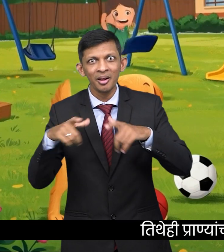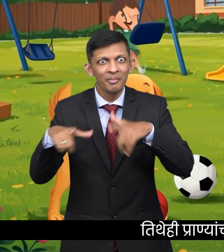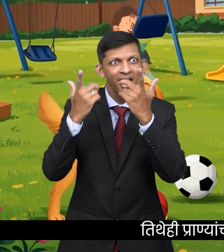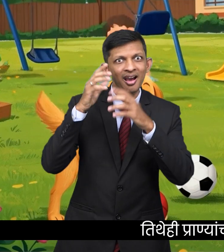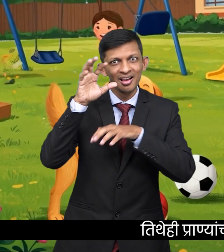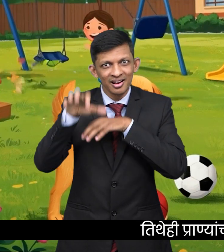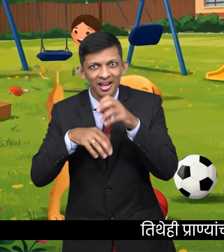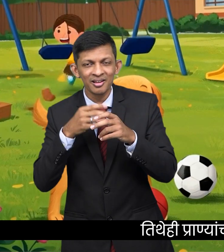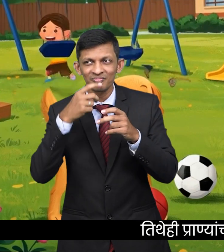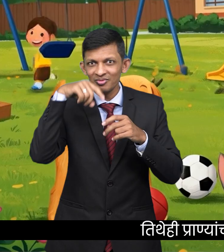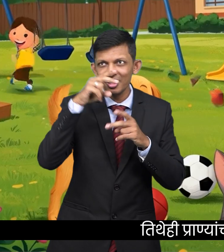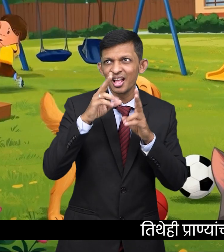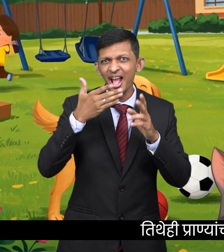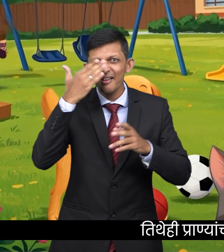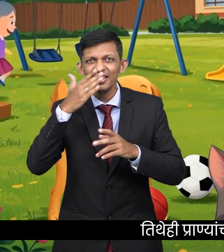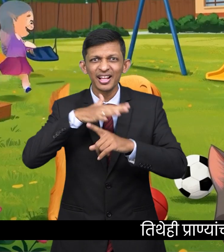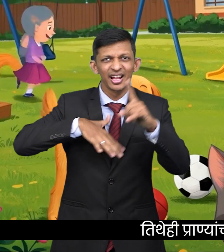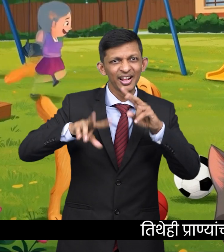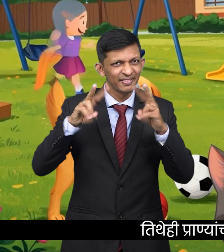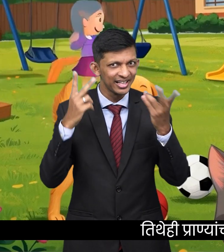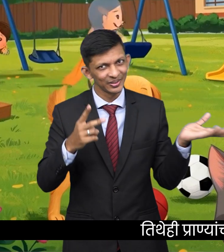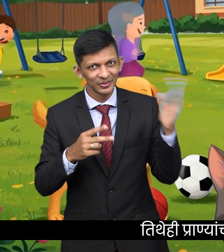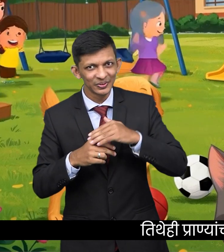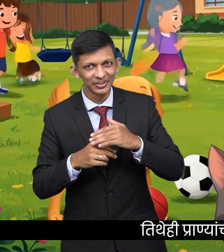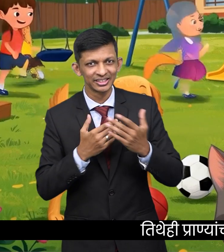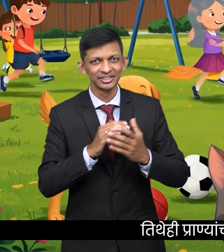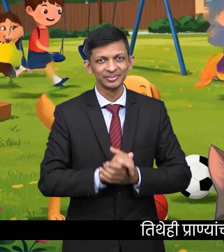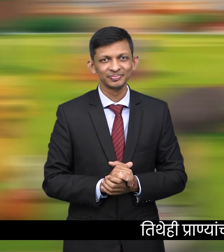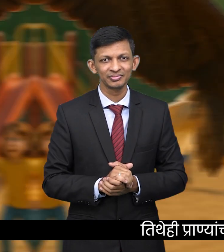तिथेही प्राण्यांच्या इंद्रियांचे कार्य सुरू असते.